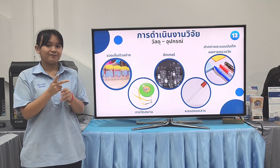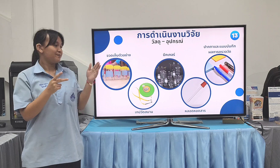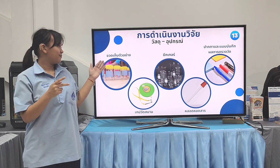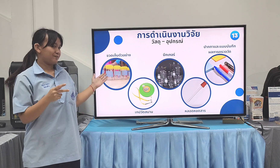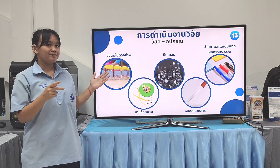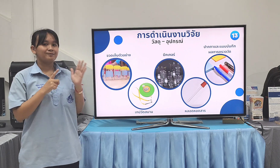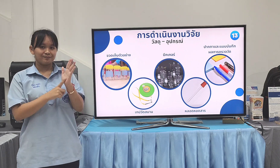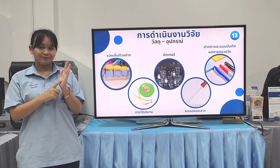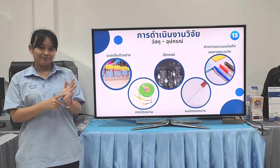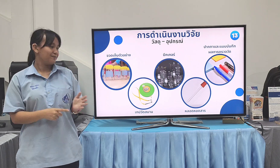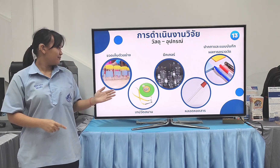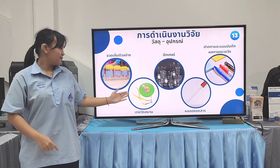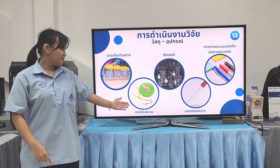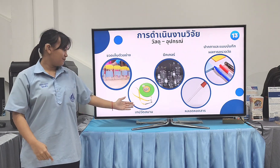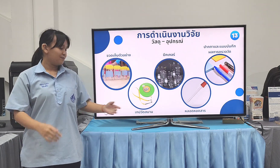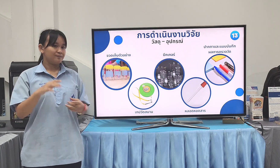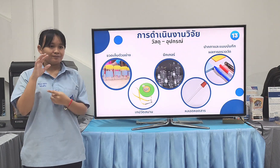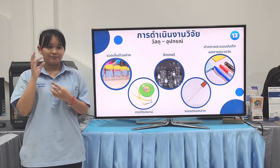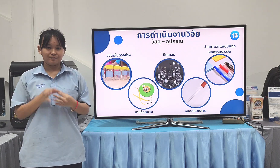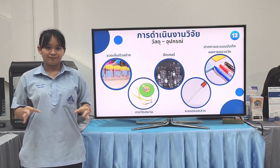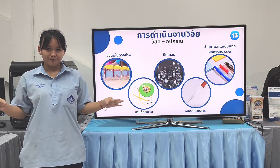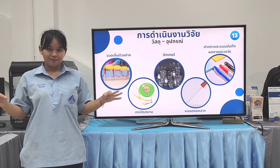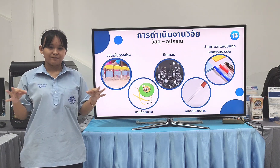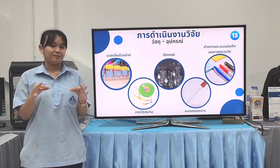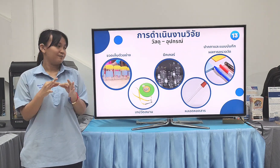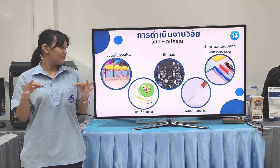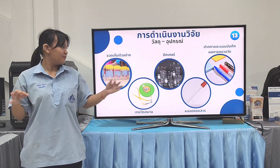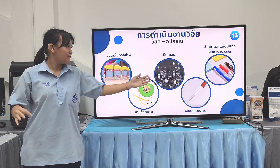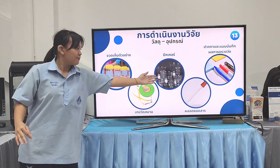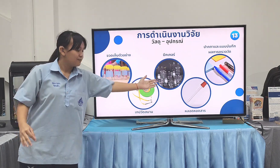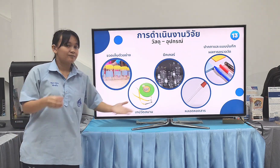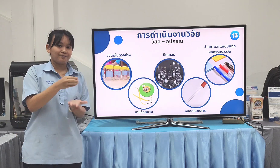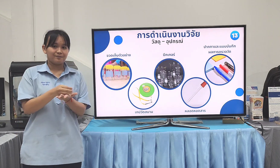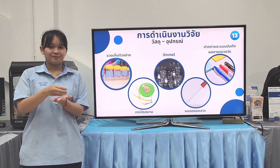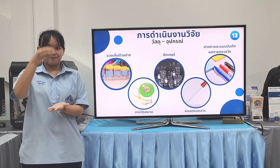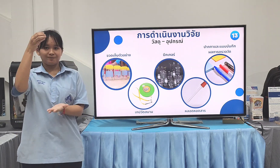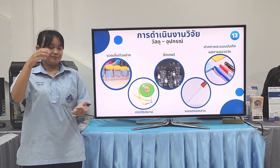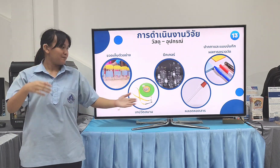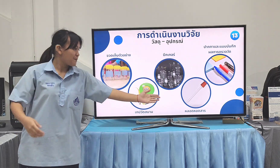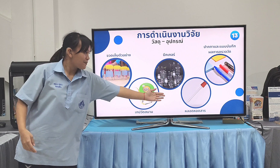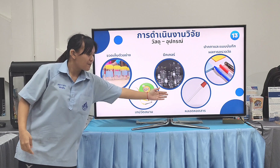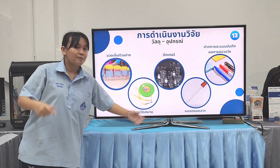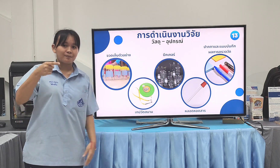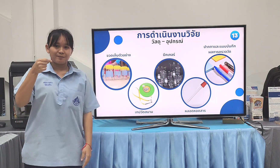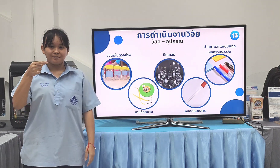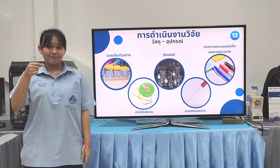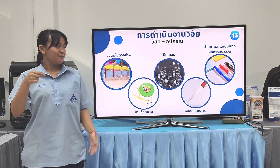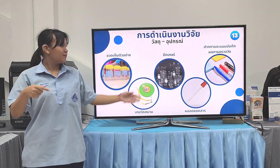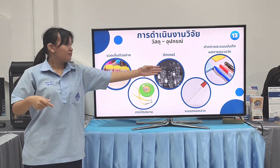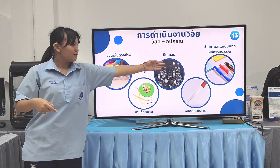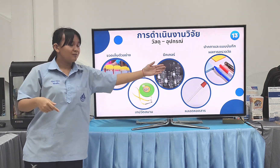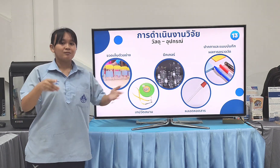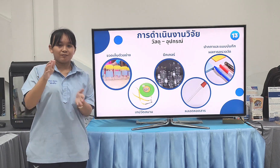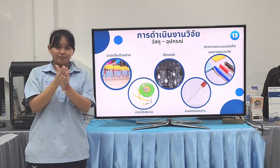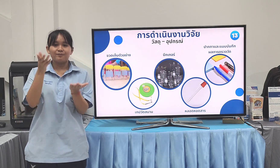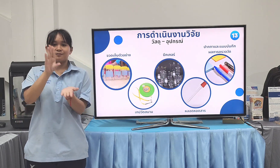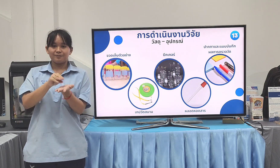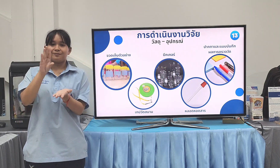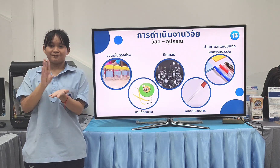เก็บตัวอย่างเทปวัดสนามบีกเกอร์หลอดหยดสารปากกาและ